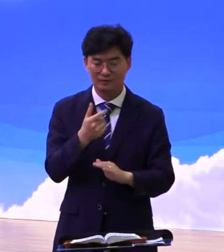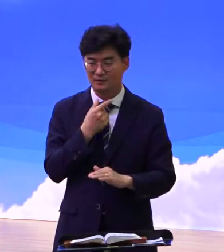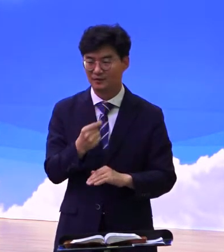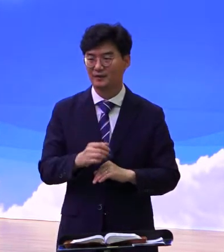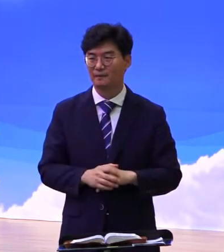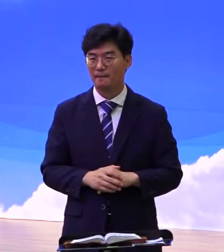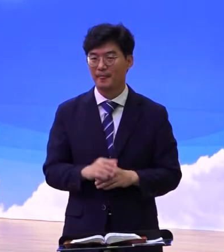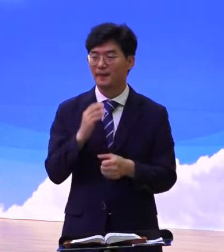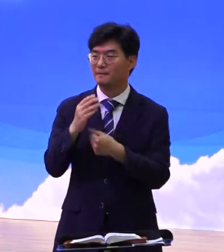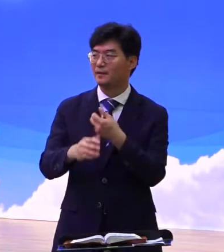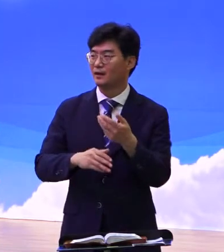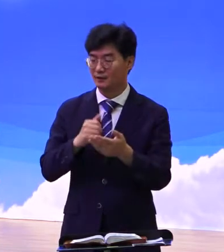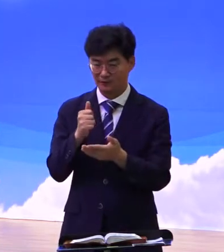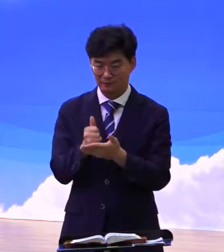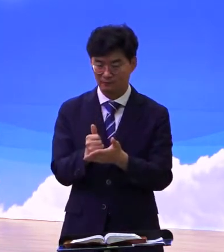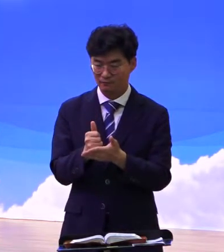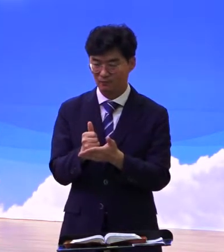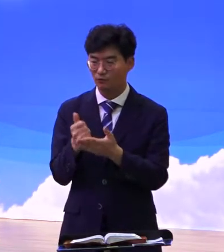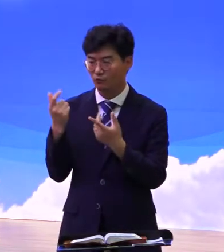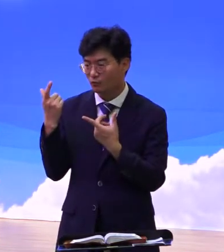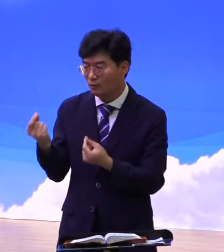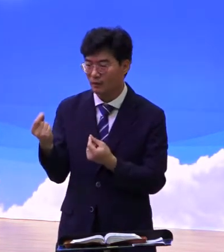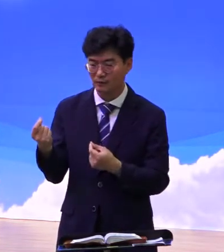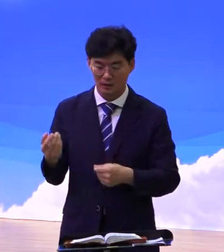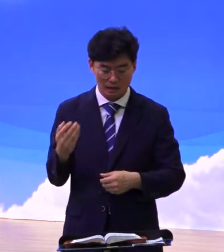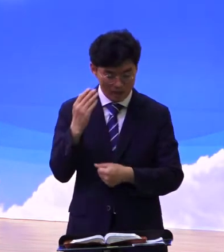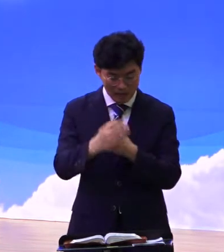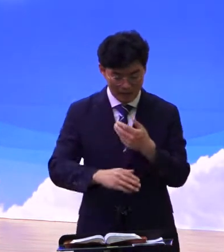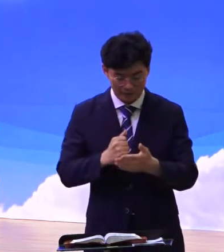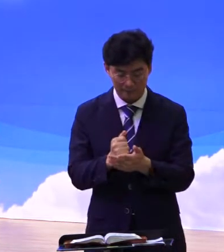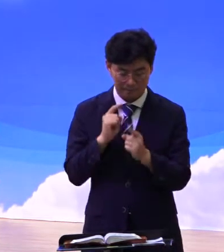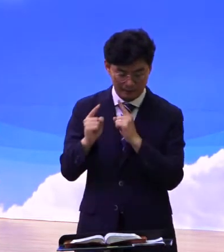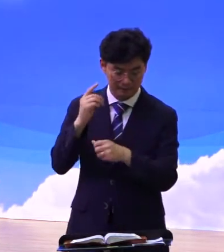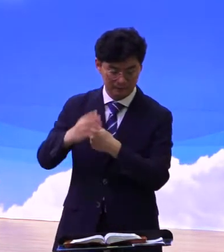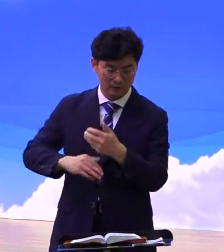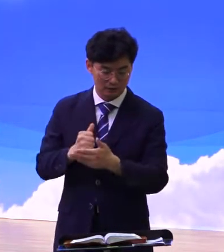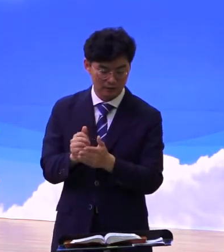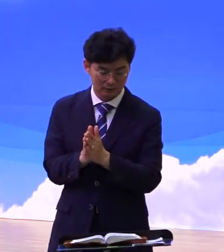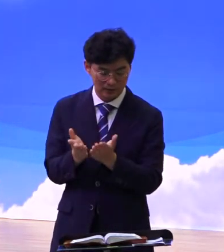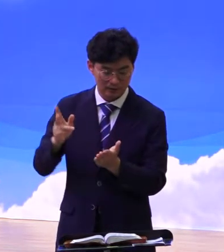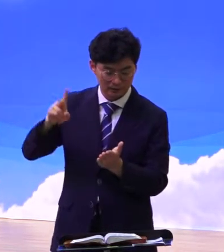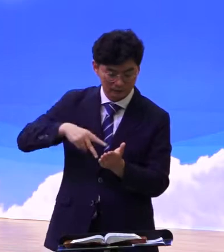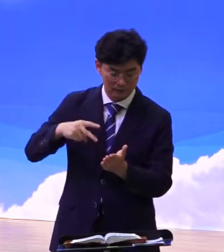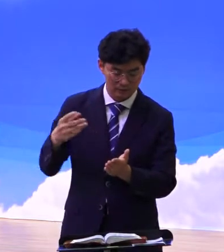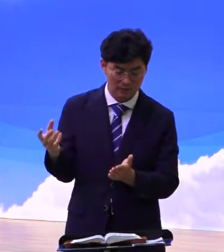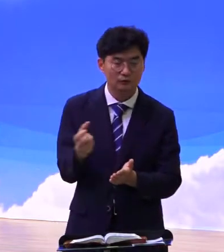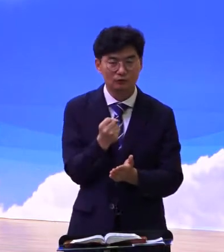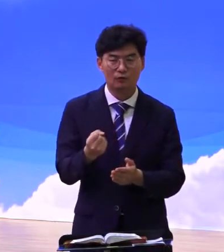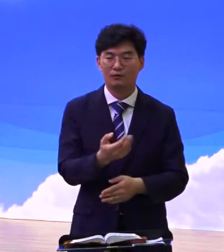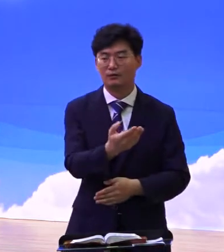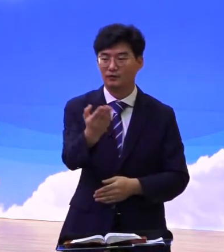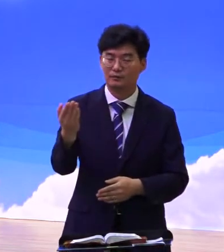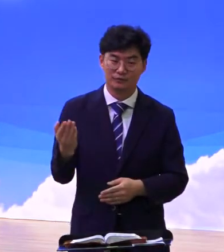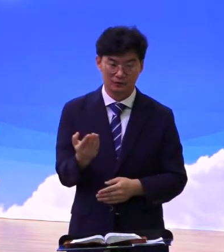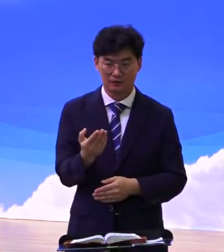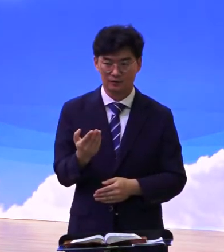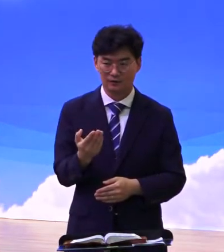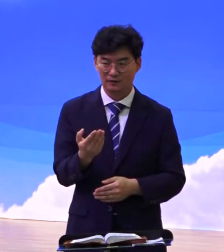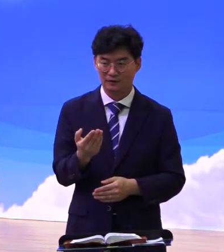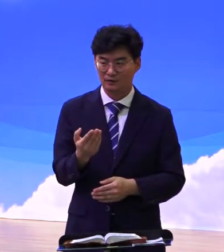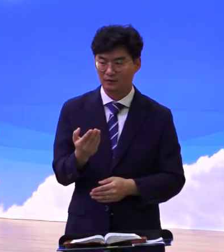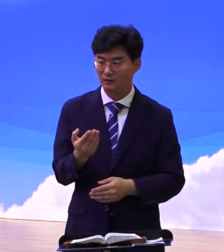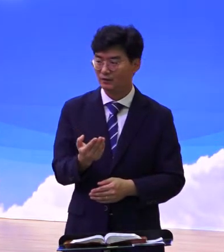하나님께서도 여러분이 하나님의 말씀인 성령의 검을 들고 믿음의 싸움을 싸우고 여러분에게 주신